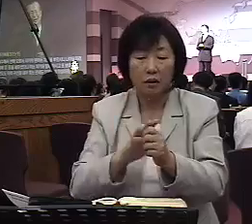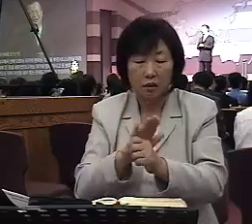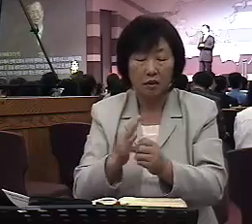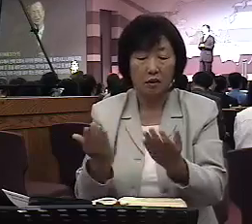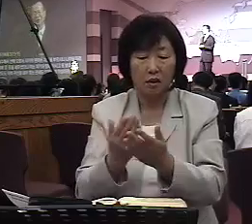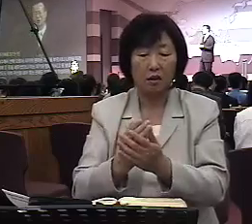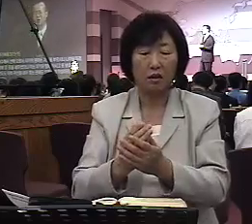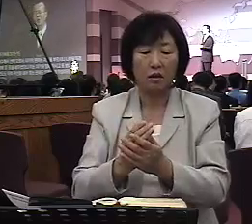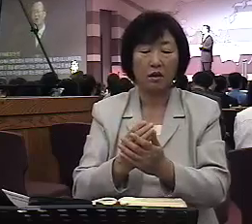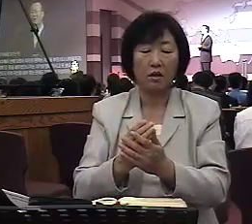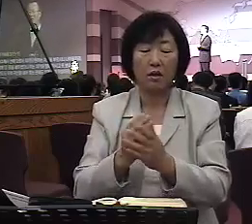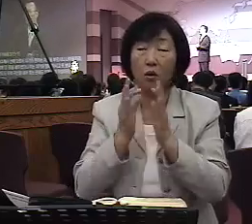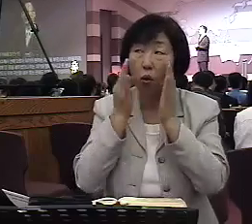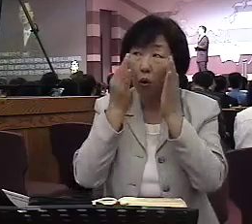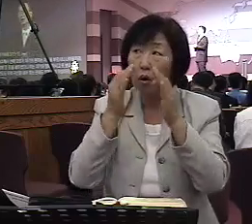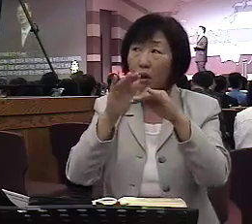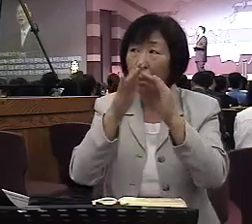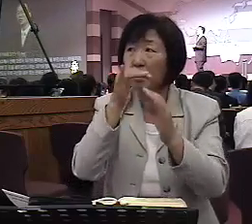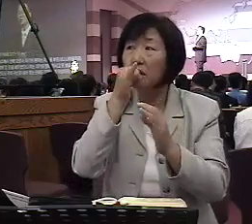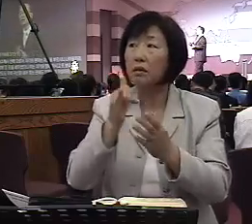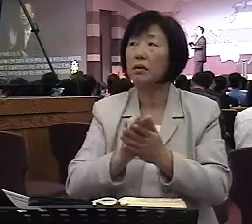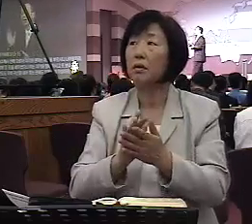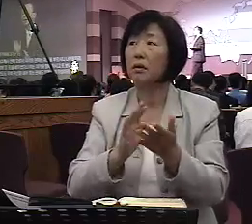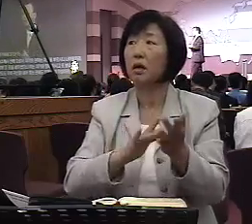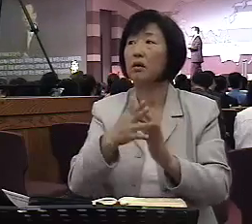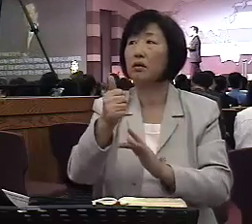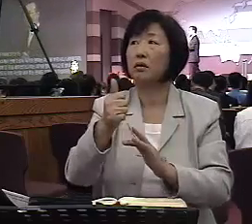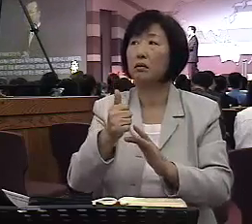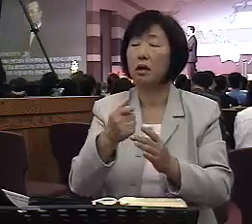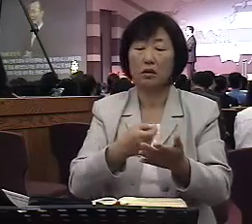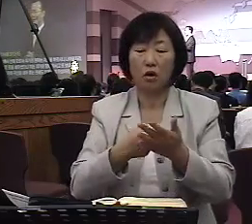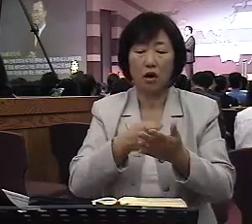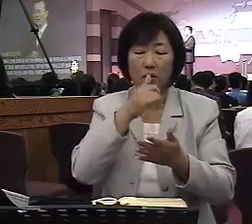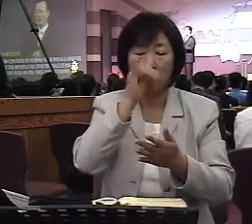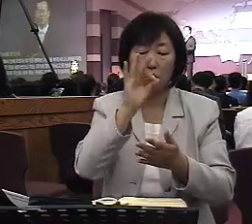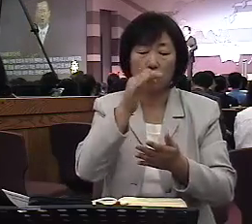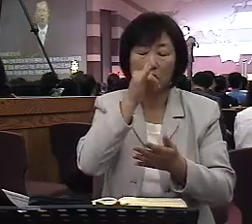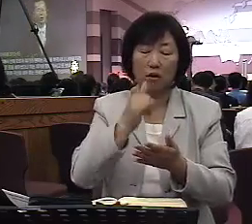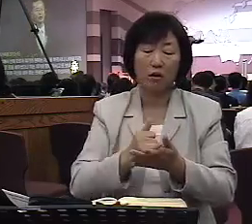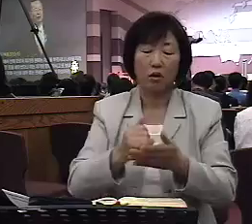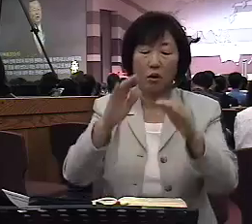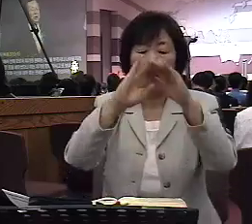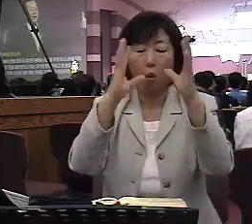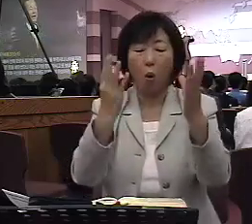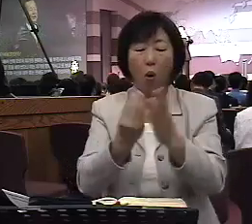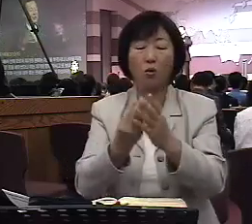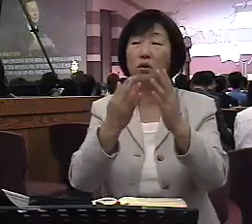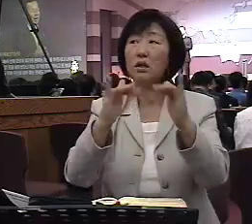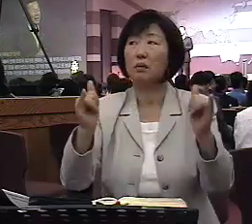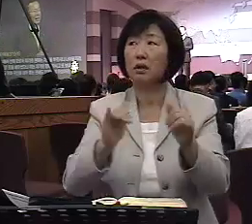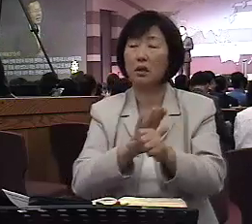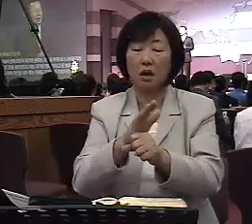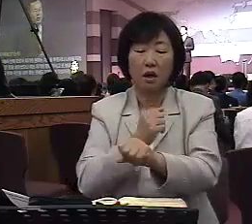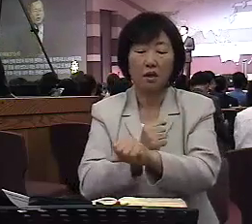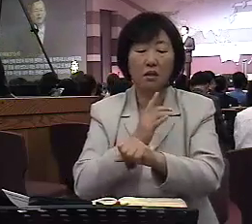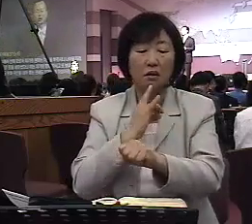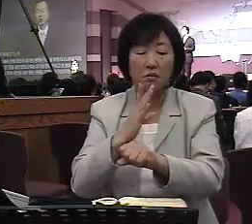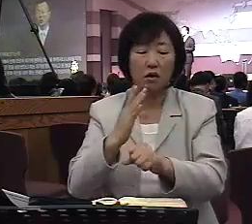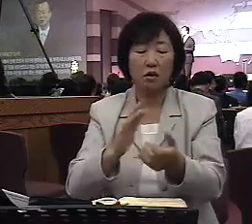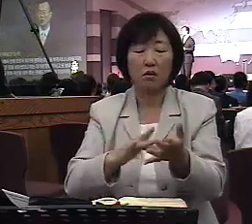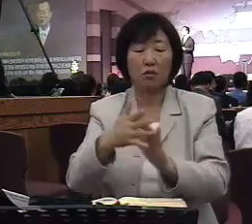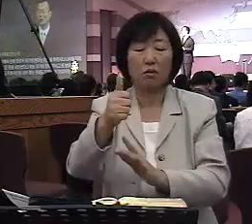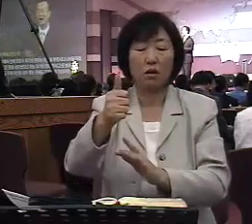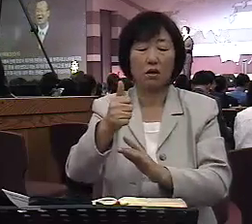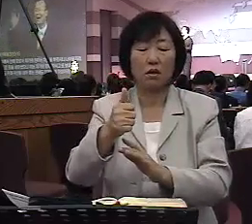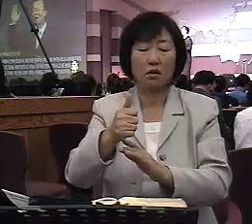분입니다. 근데 여기서 우리는 예수님의 전략을 볼 수가 있습니다. 모든 무리들을 사랑하셨지만